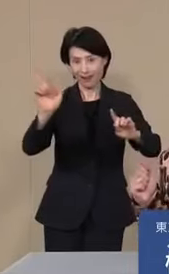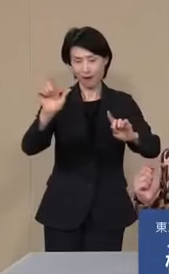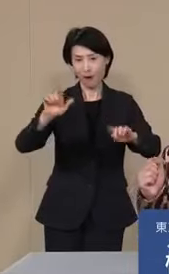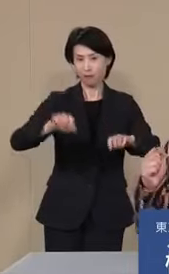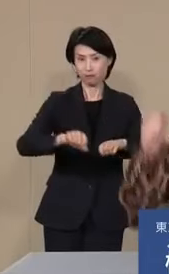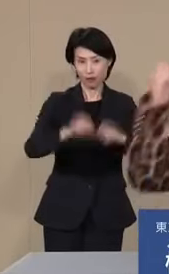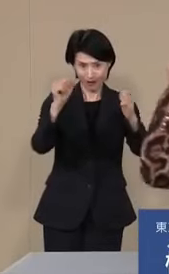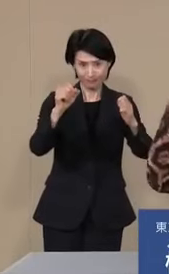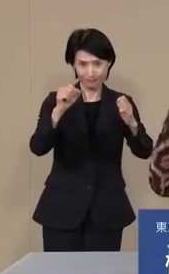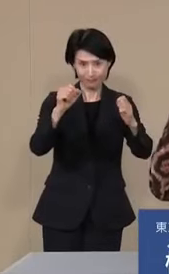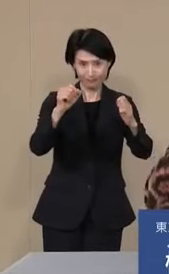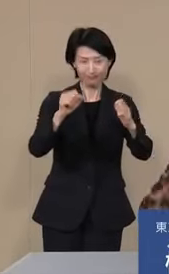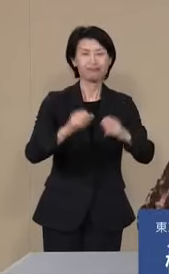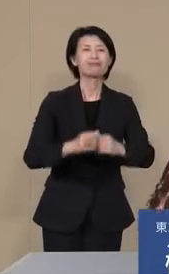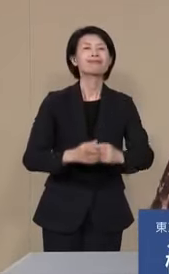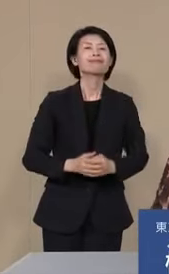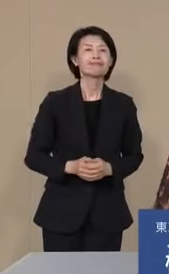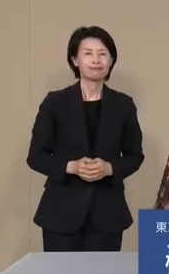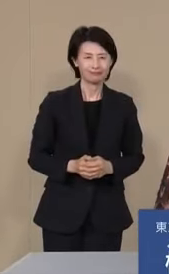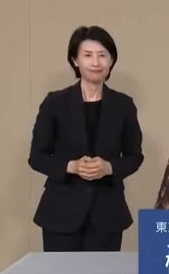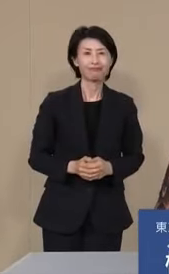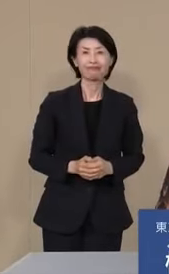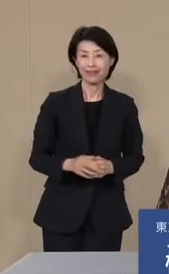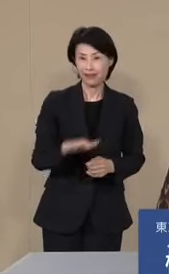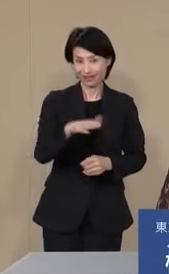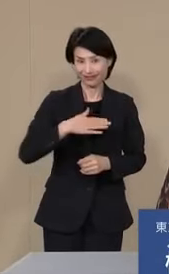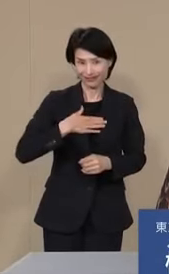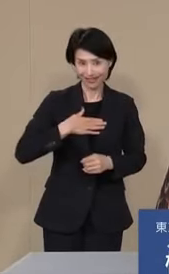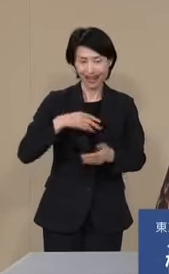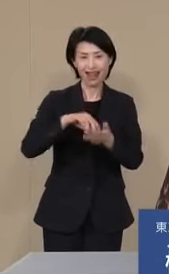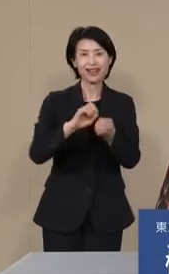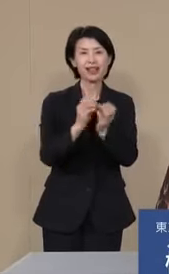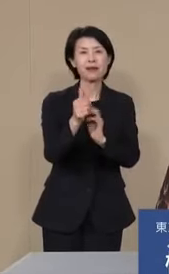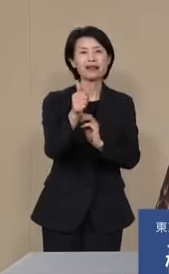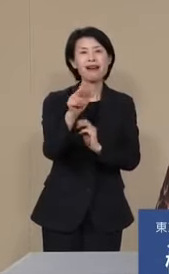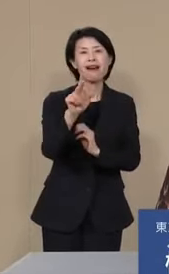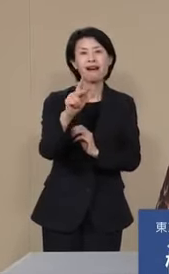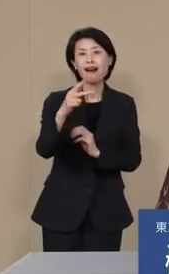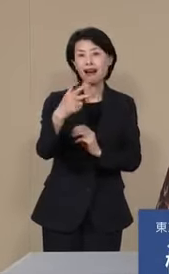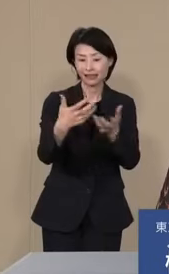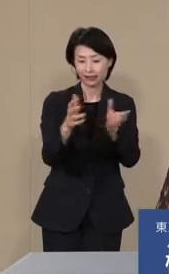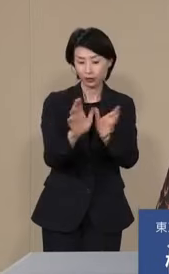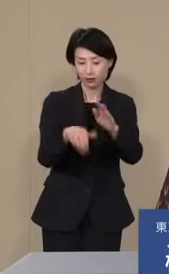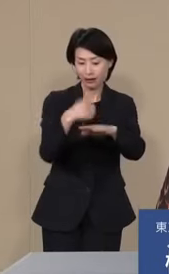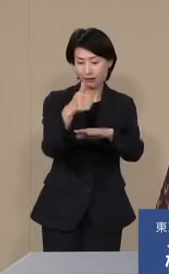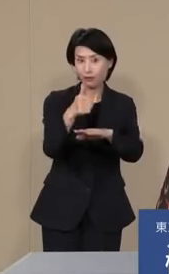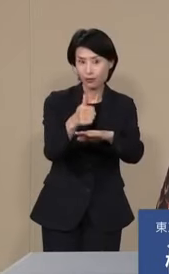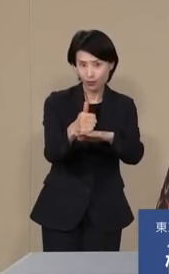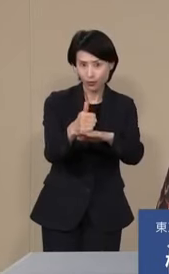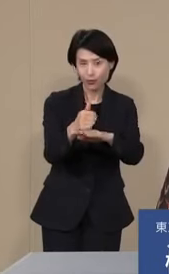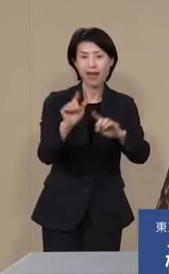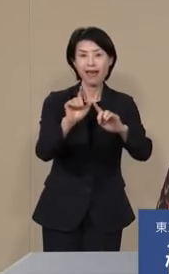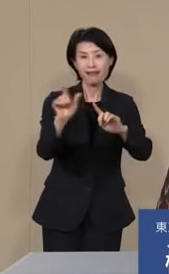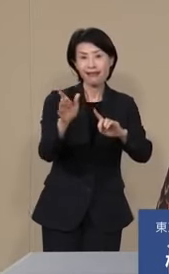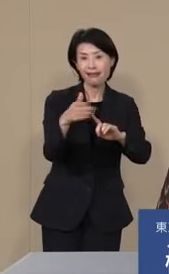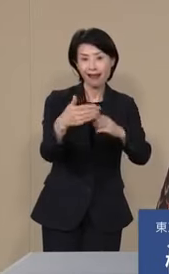NHKをぶっ壊すでおなじみ立花孝志が代表している